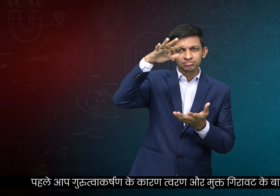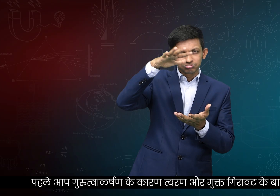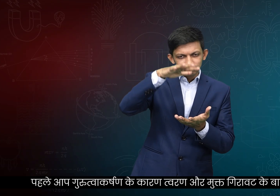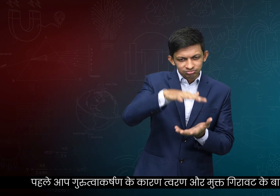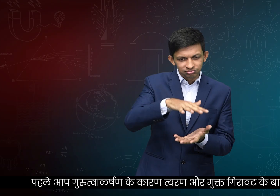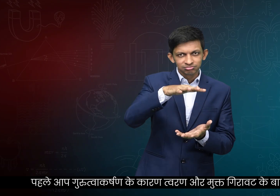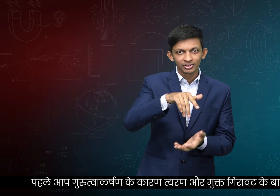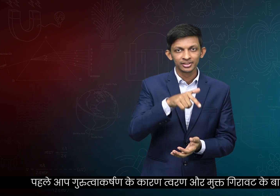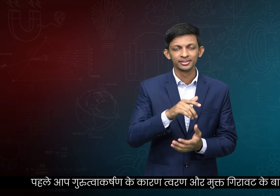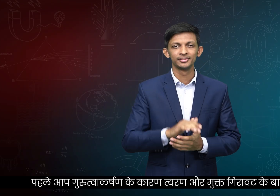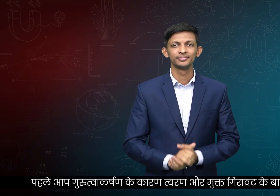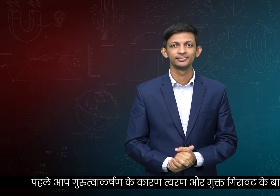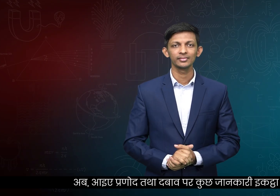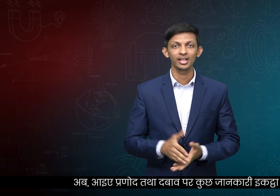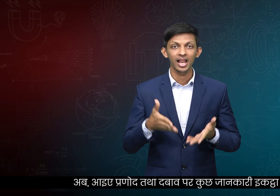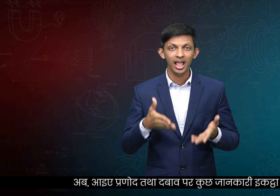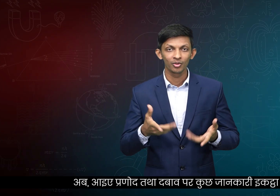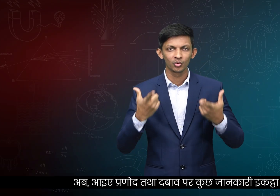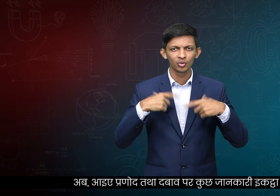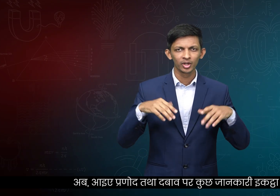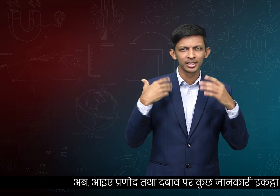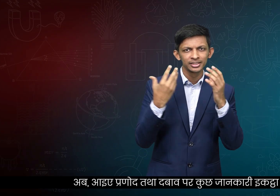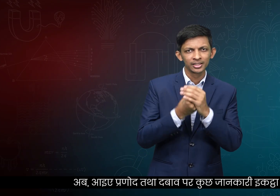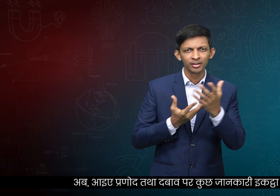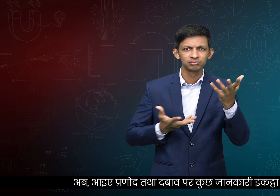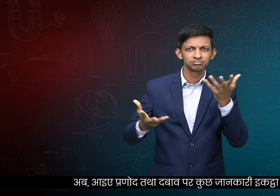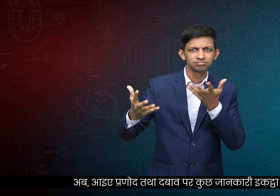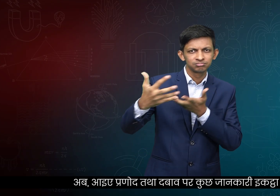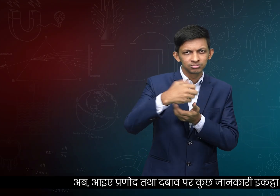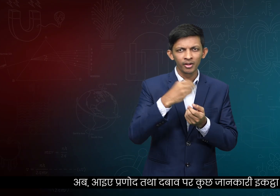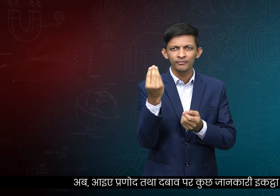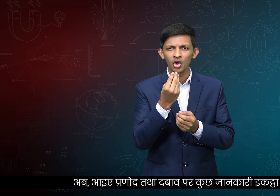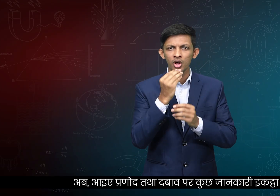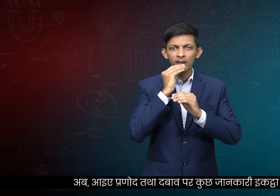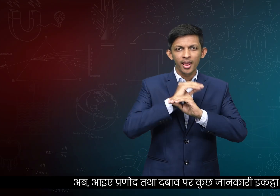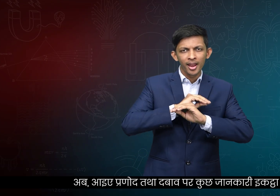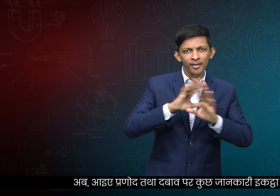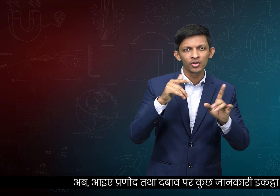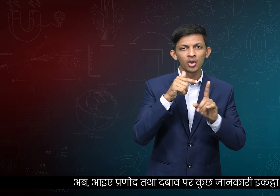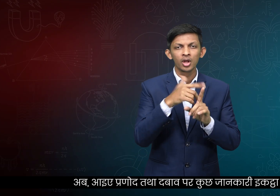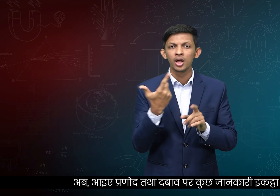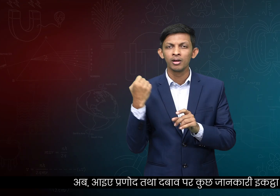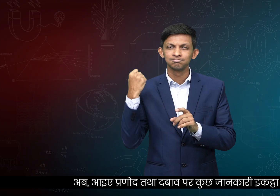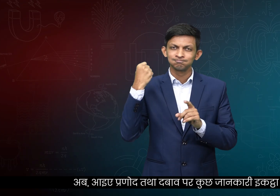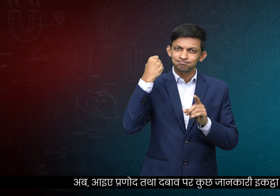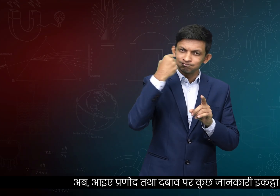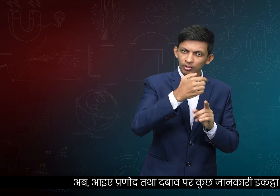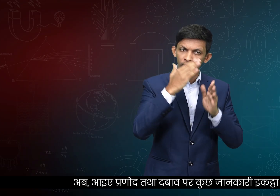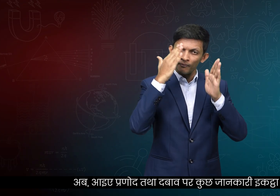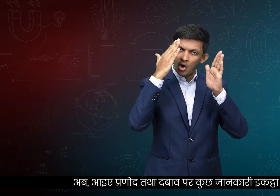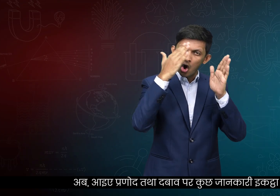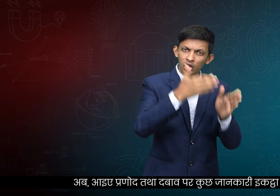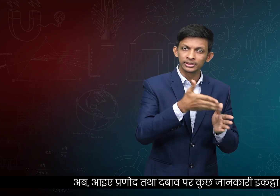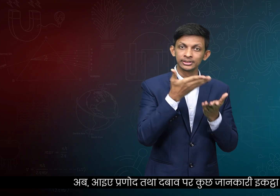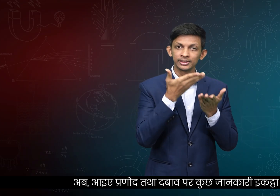में पढ़ चुके हैं। अब आइए प्रणोद तथा दबाव पर कुछ